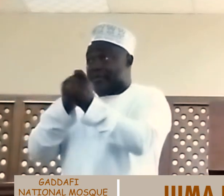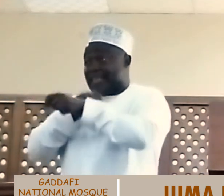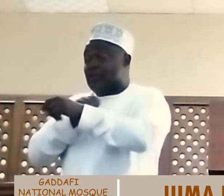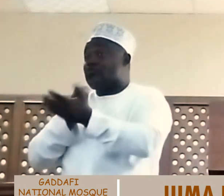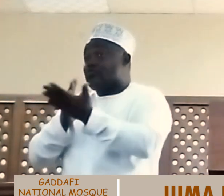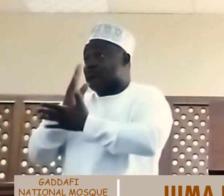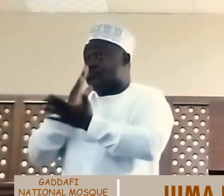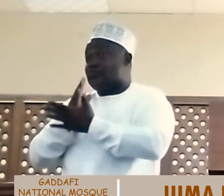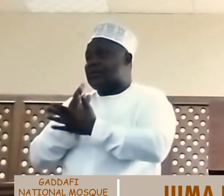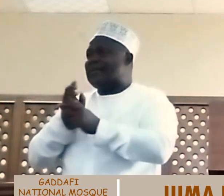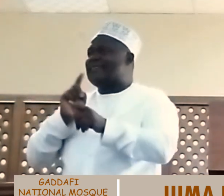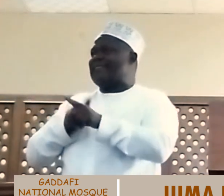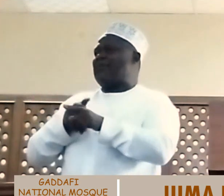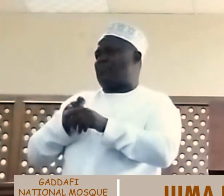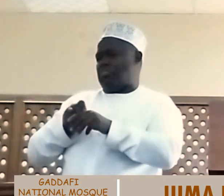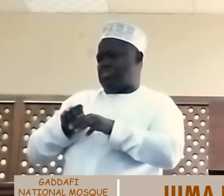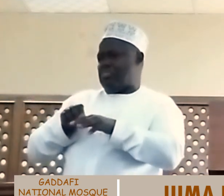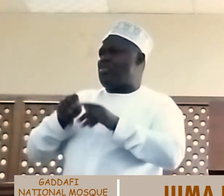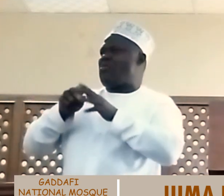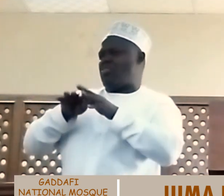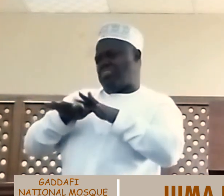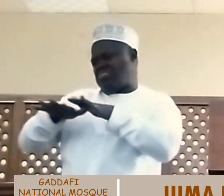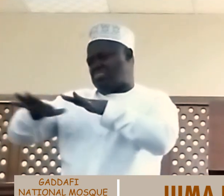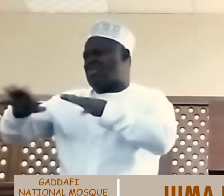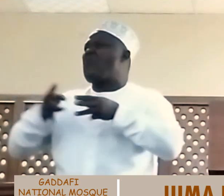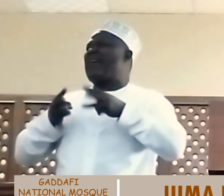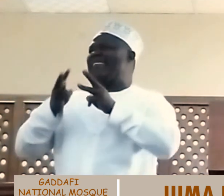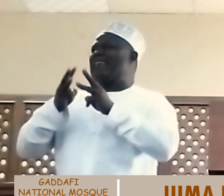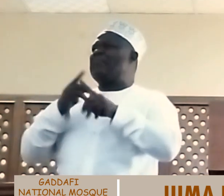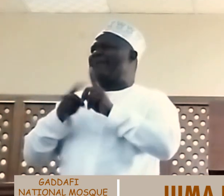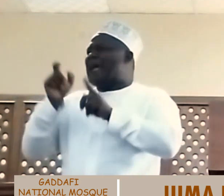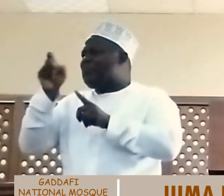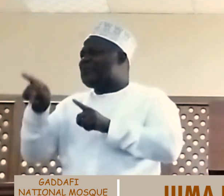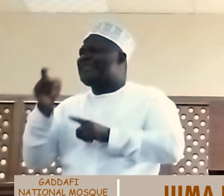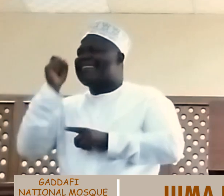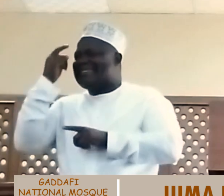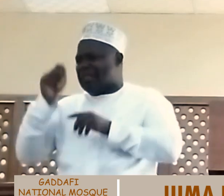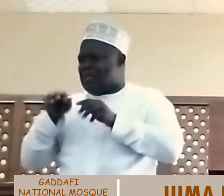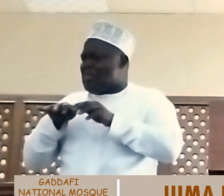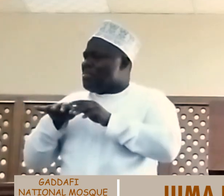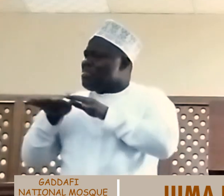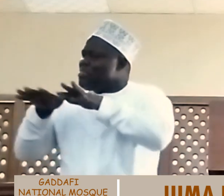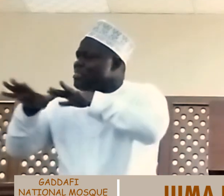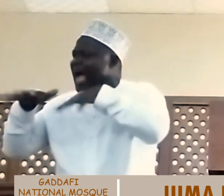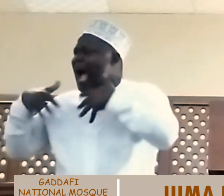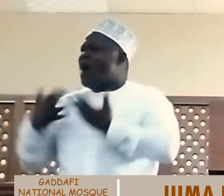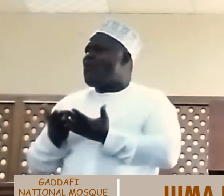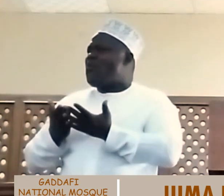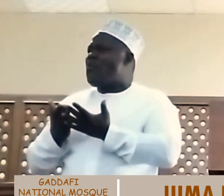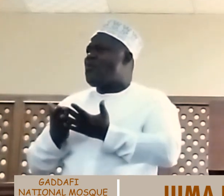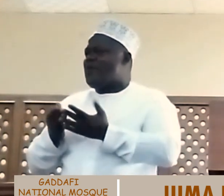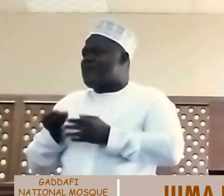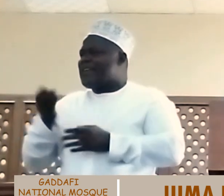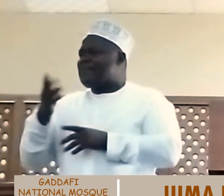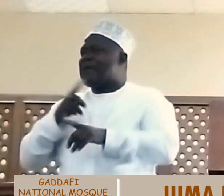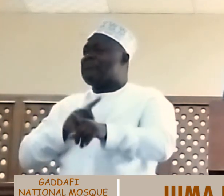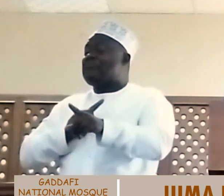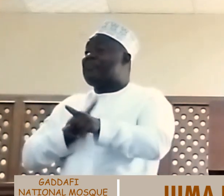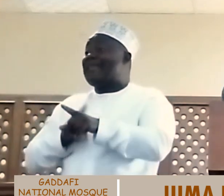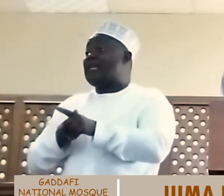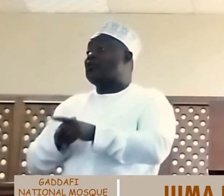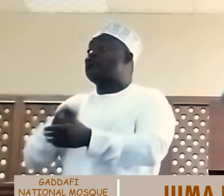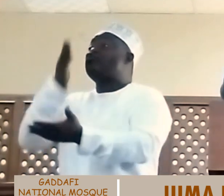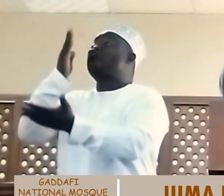okwa bulijjo nti ekulukuta, naye oluusi omuntu omulala ayinza obutakitegeera ekulukuta etya. Saddaaka nga ebbanga